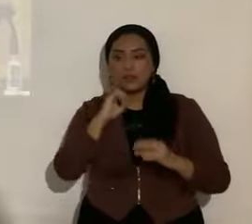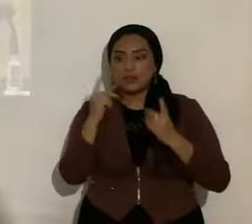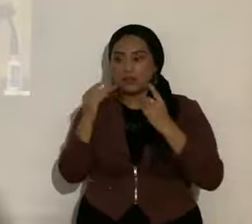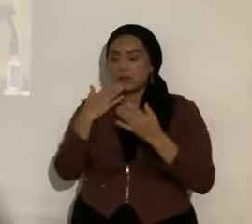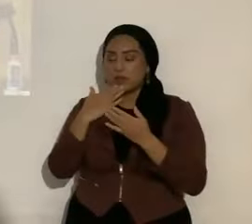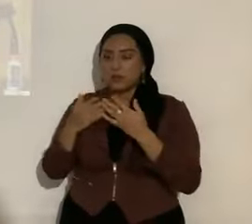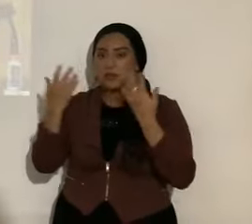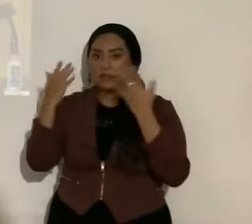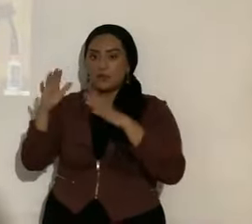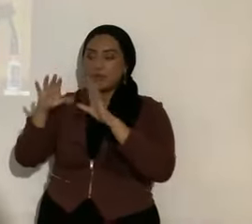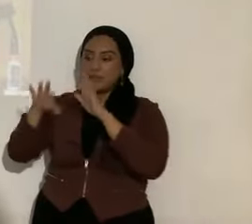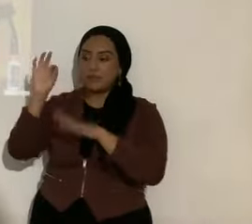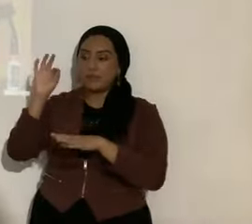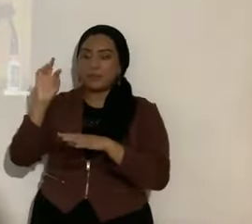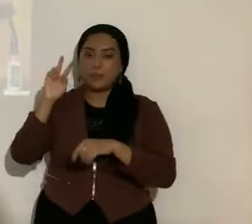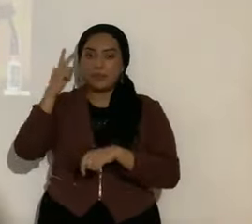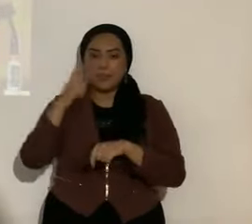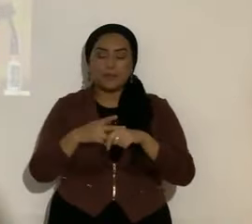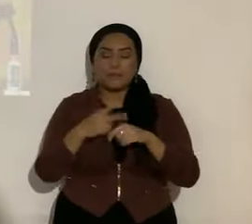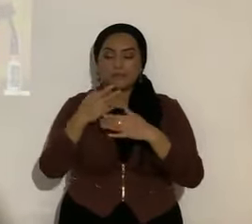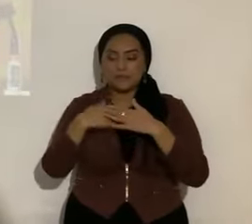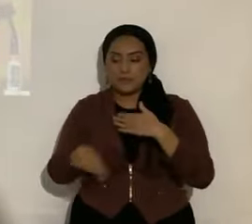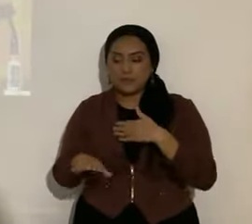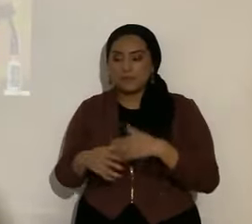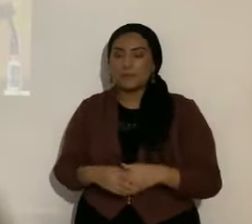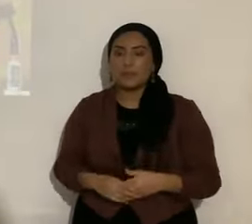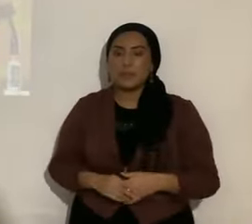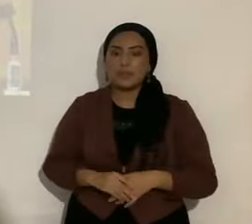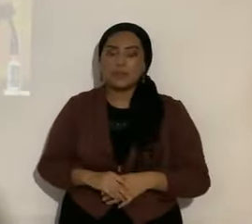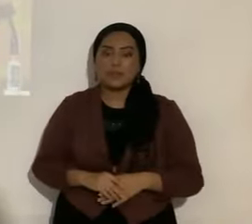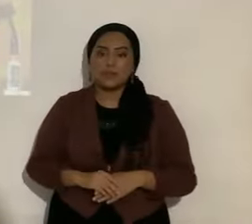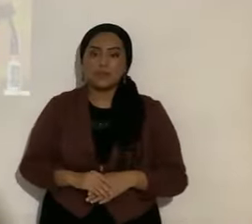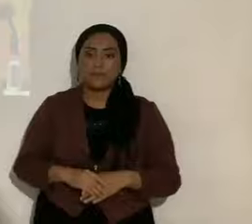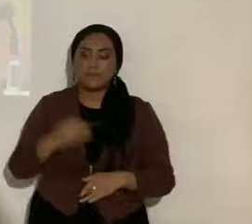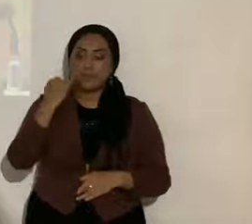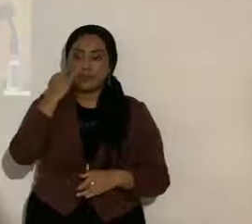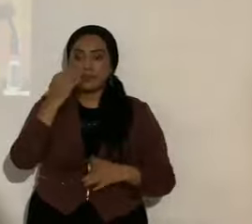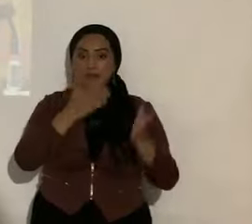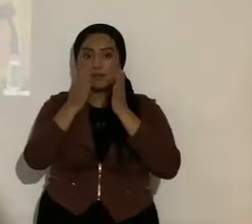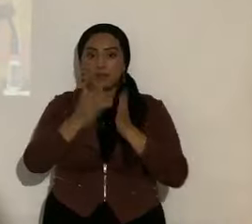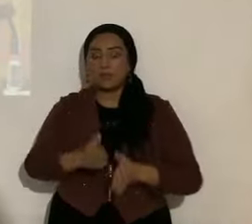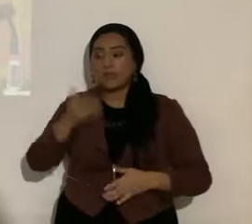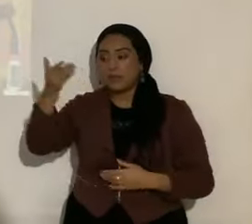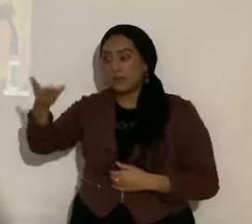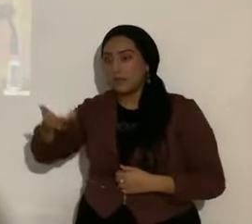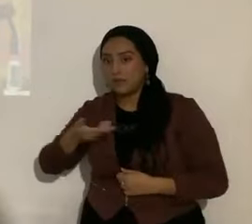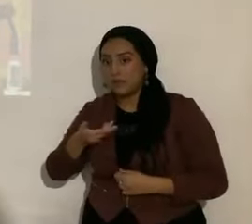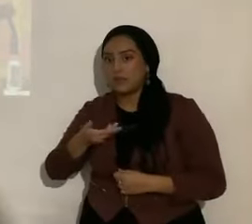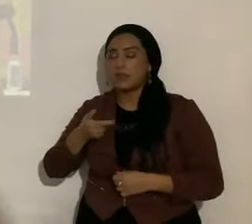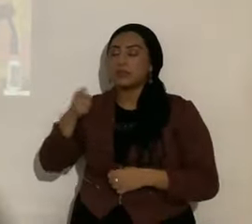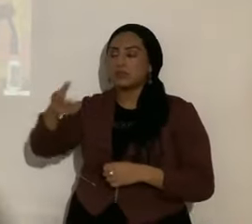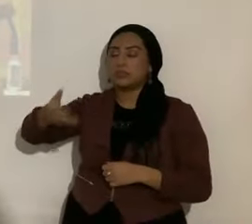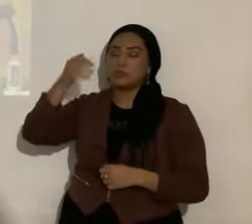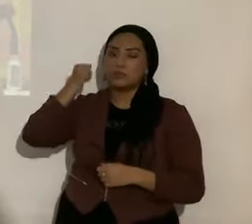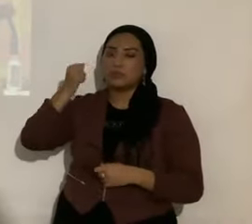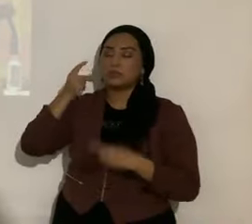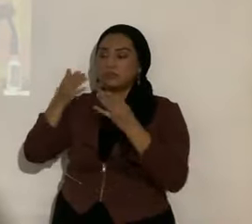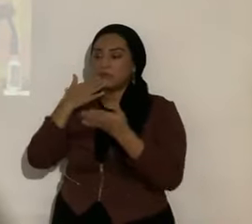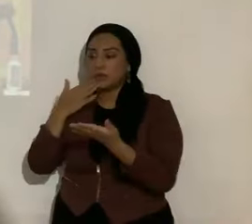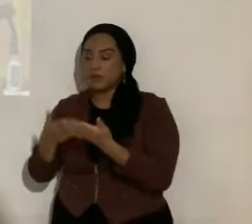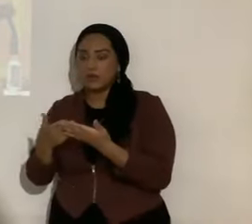había sido llamado, la doble porción de primogénito. Y si le está haciendo la invitación el siervo del Eterno, pues la tomó y hizo